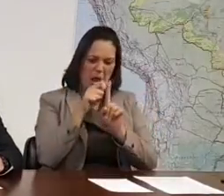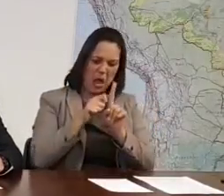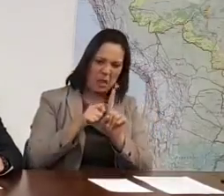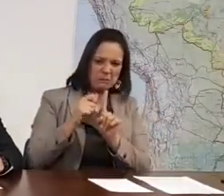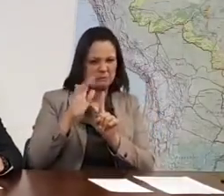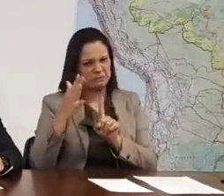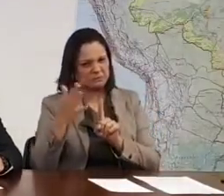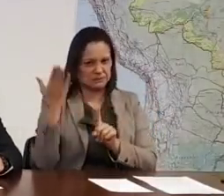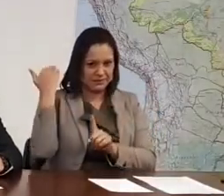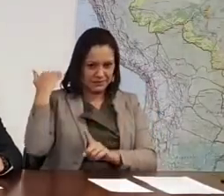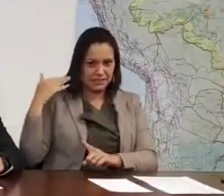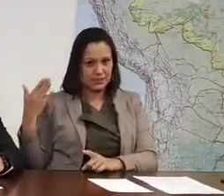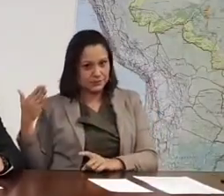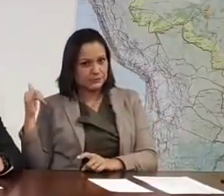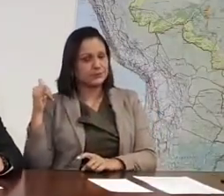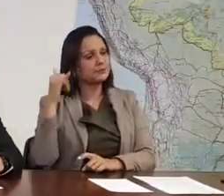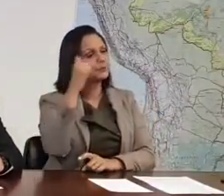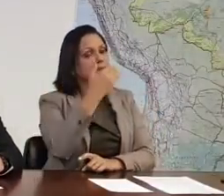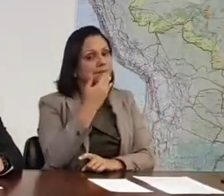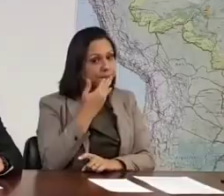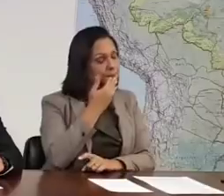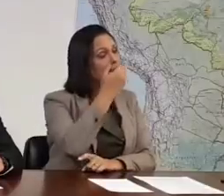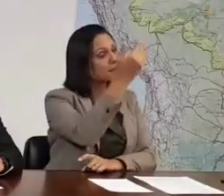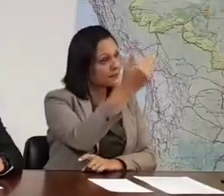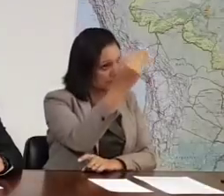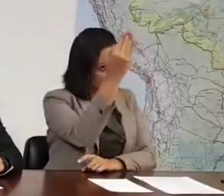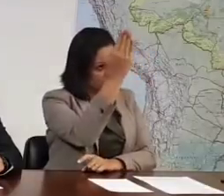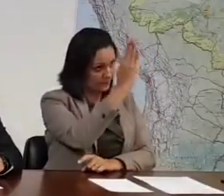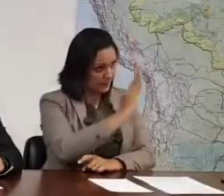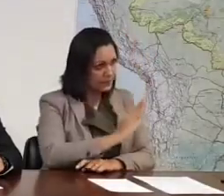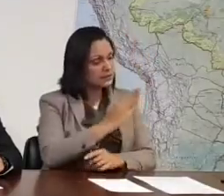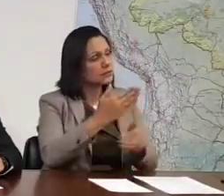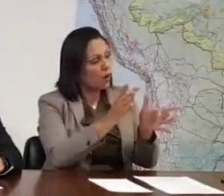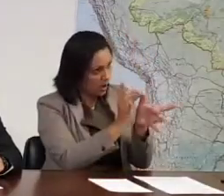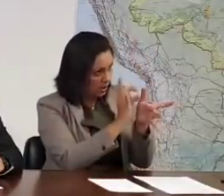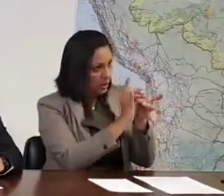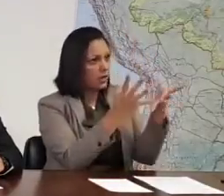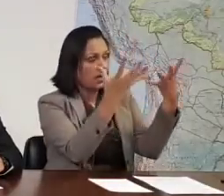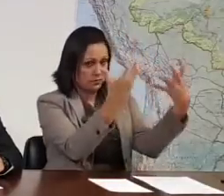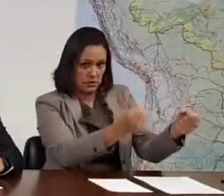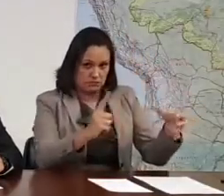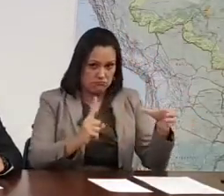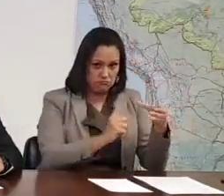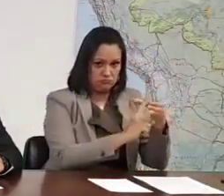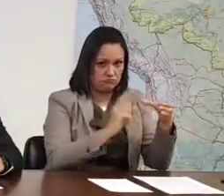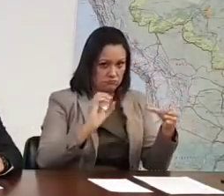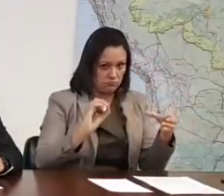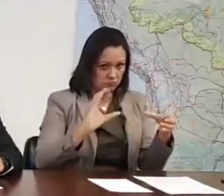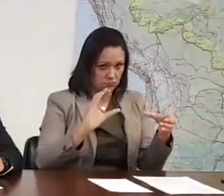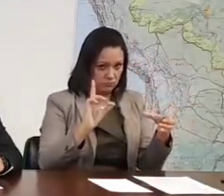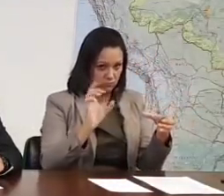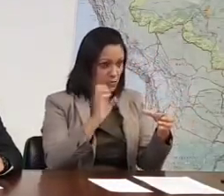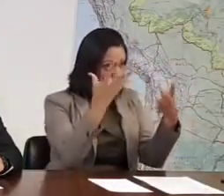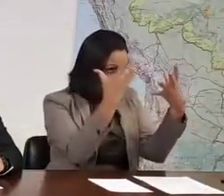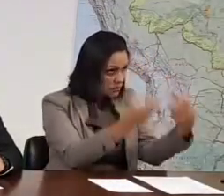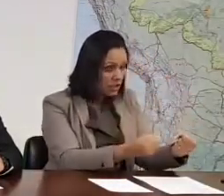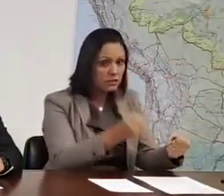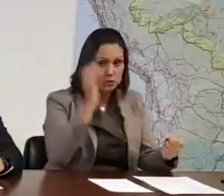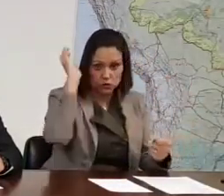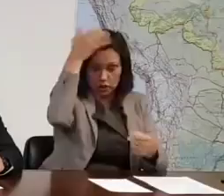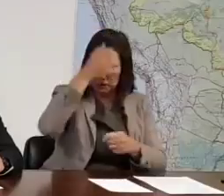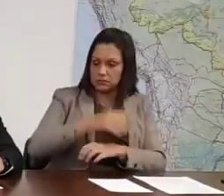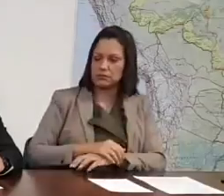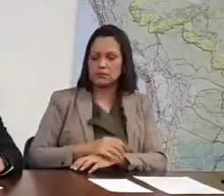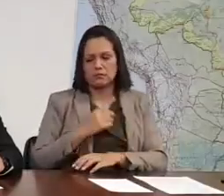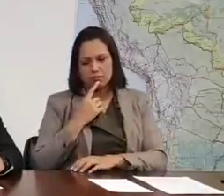eu pedi ao presidente Trump que nos aceitasse nesse grupo, né? E ele aceitou e logo